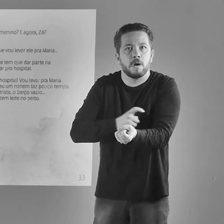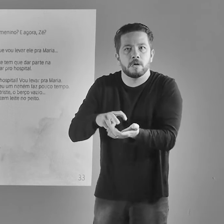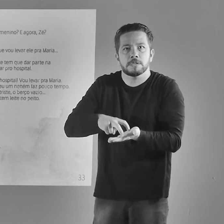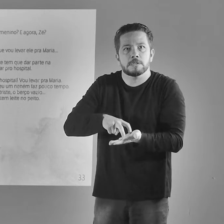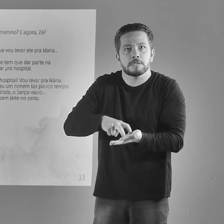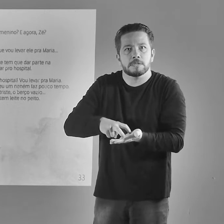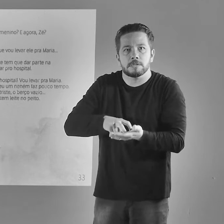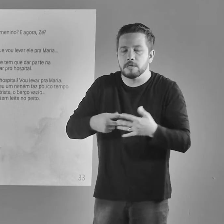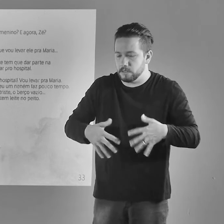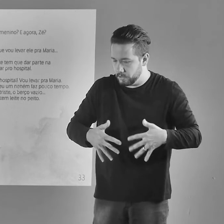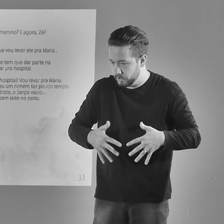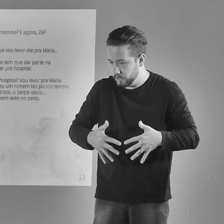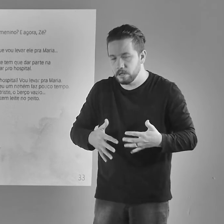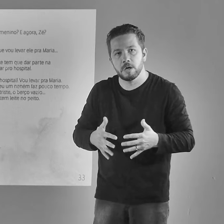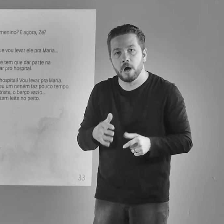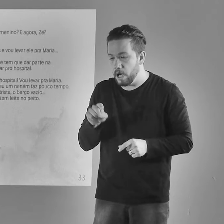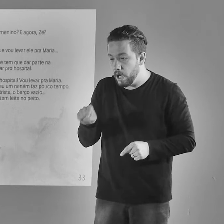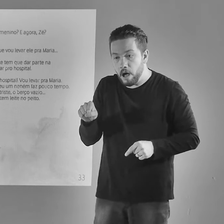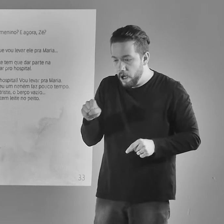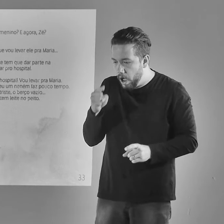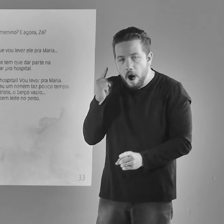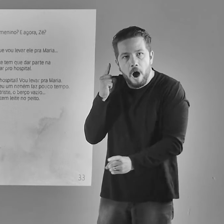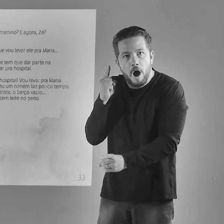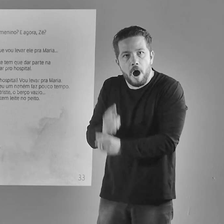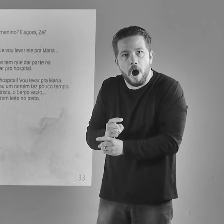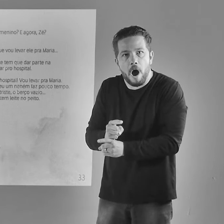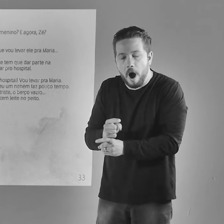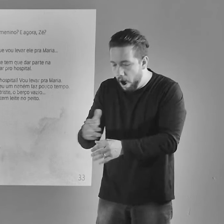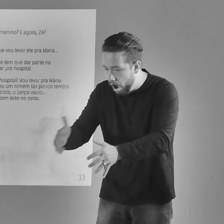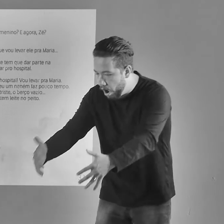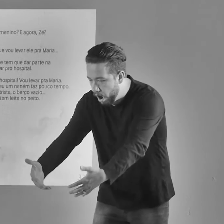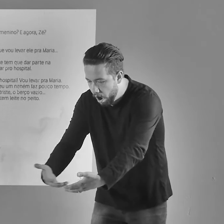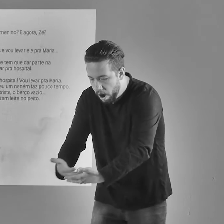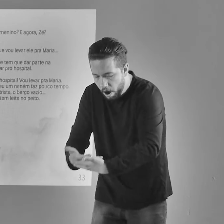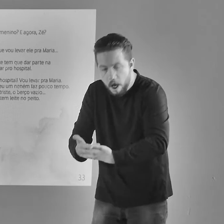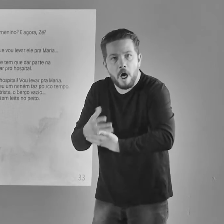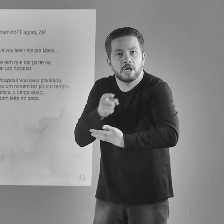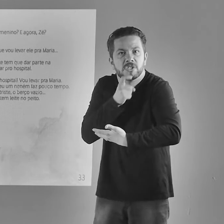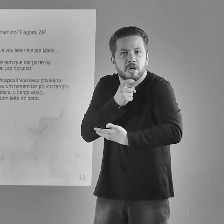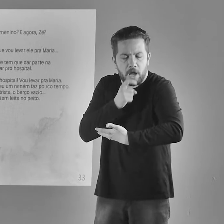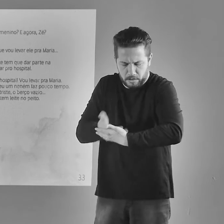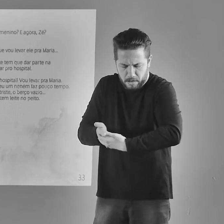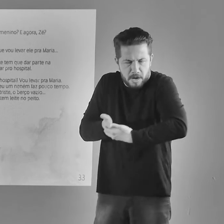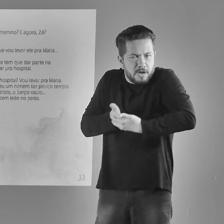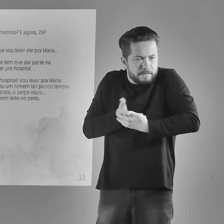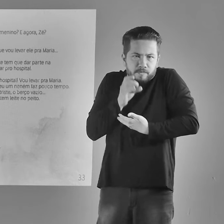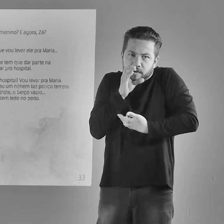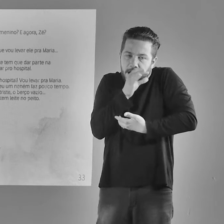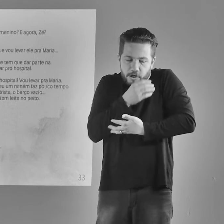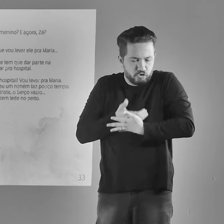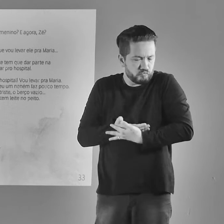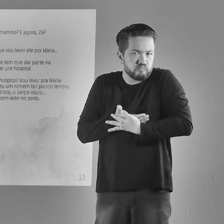nunca antes havia tremido em toda a sua vida. Pegou-me no colo, colocou-me junto ao peito para me